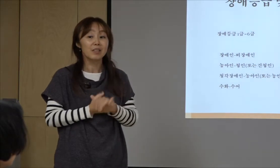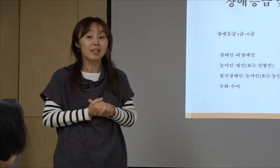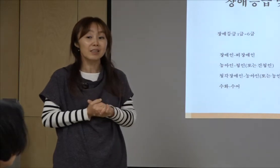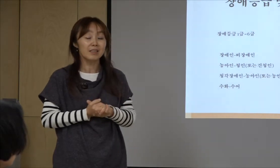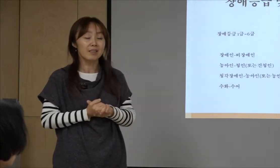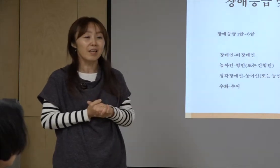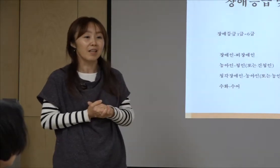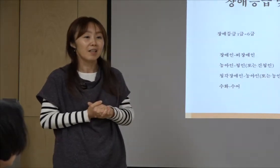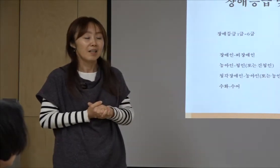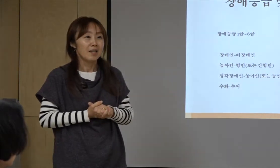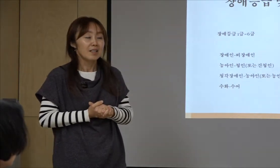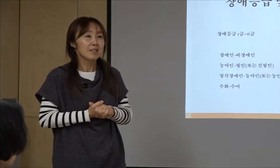해야 되는데,